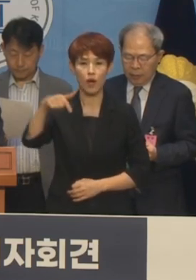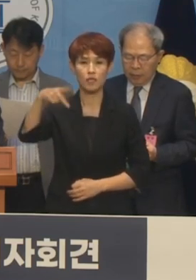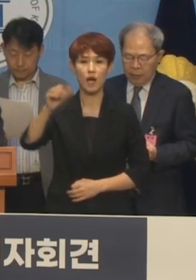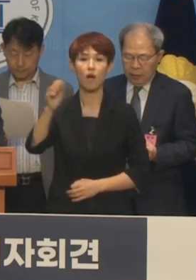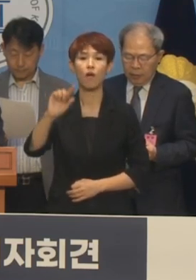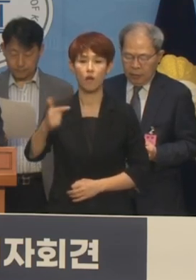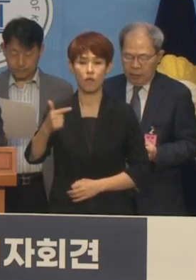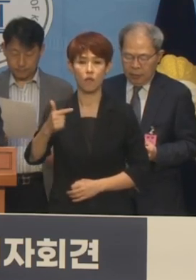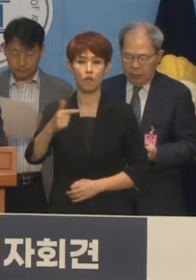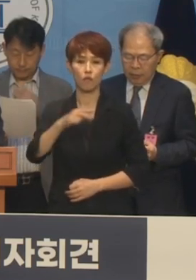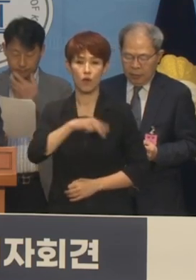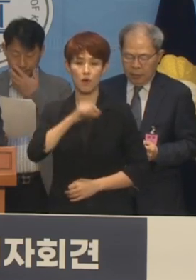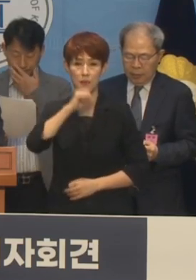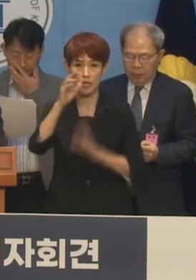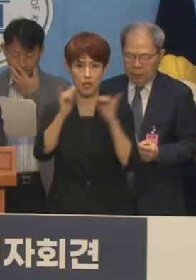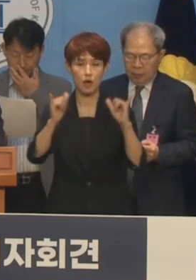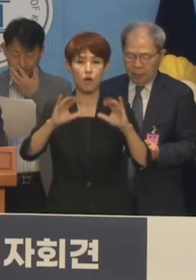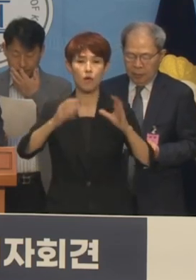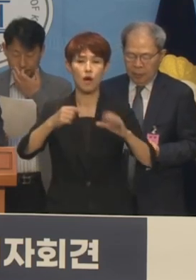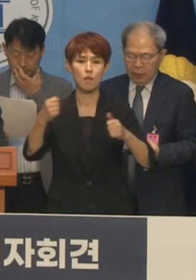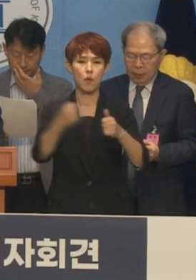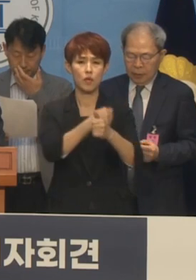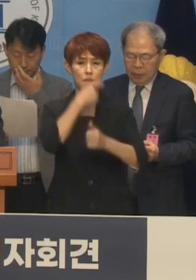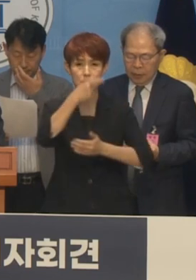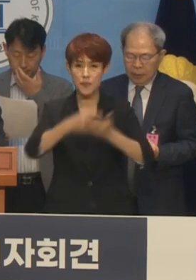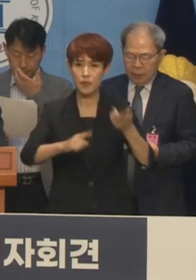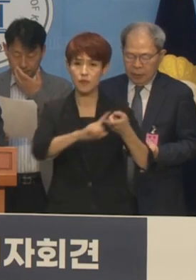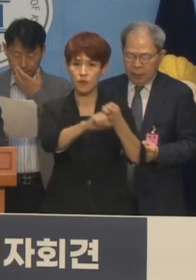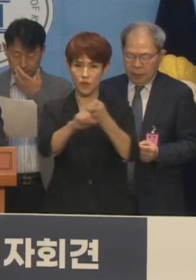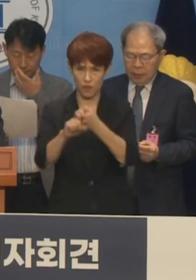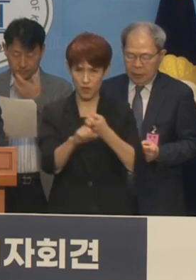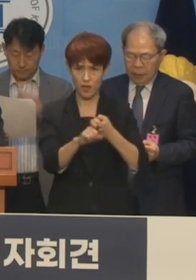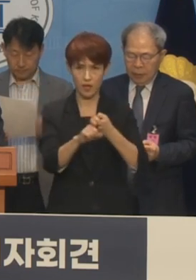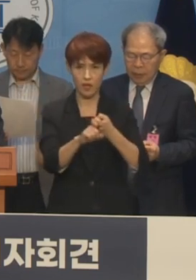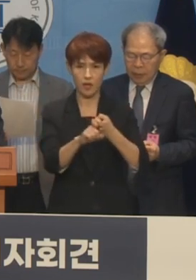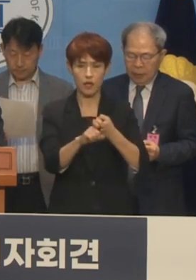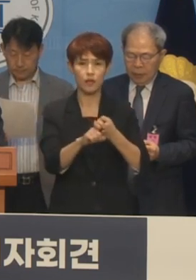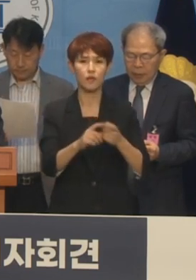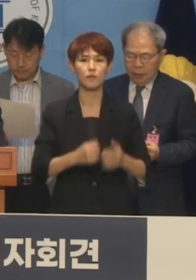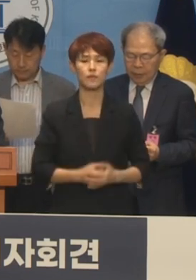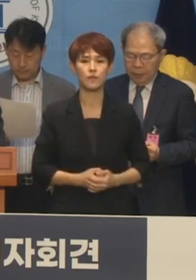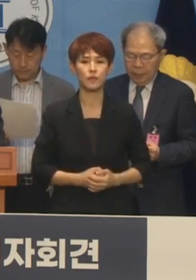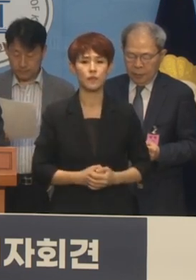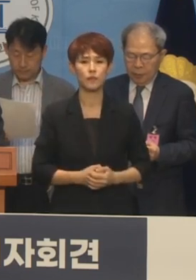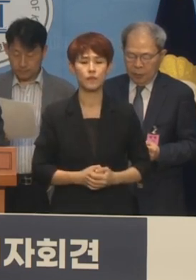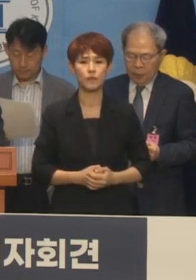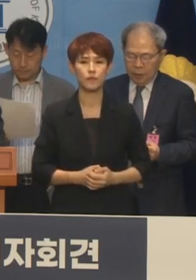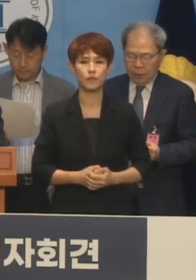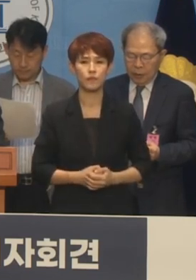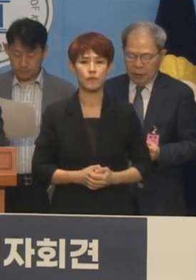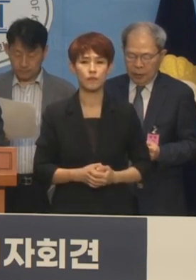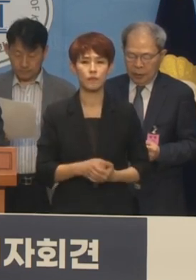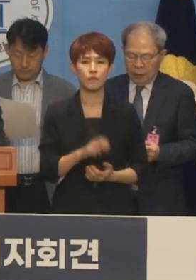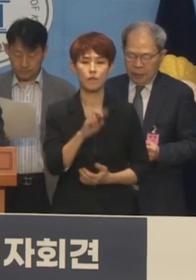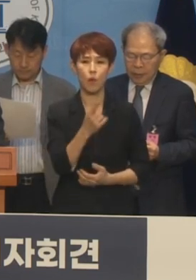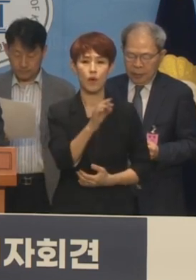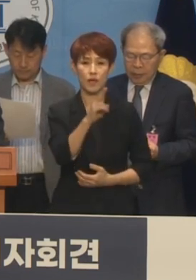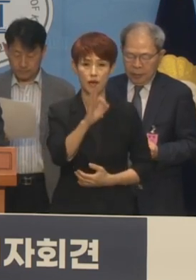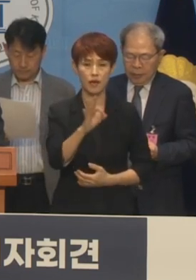당선인, 국가폭력 피해 범국민연대, 김조열 열사 기념사업회, 몽양